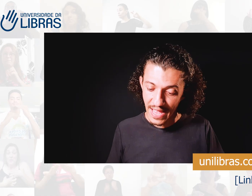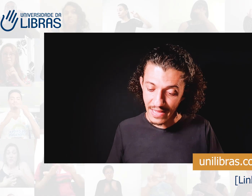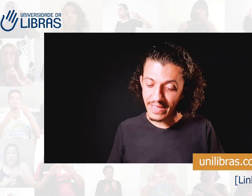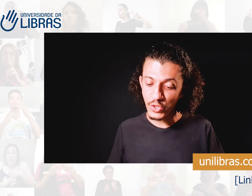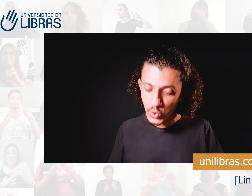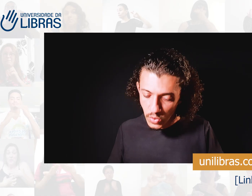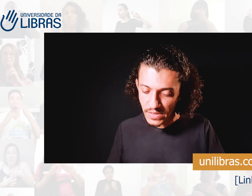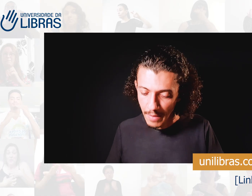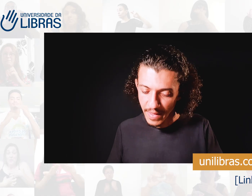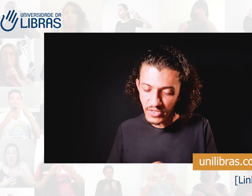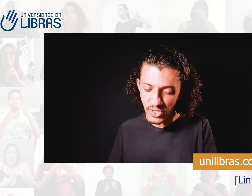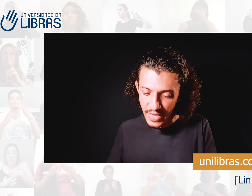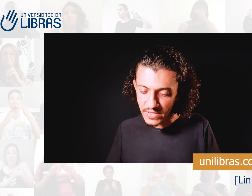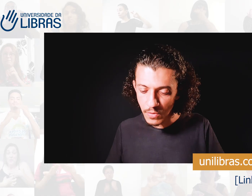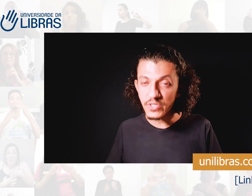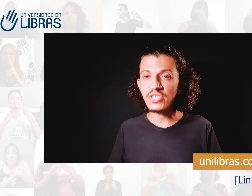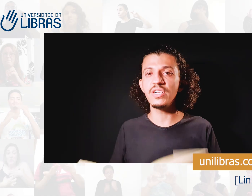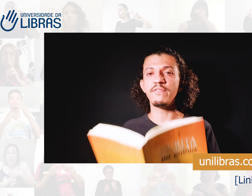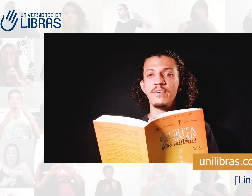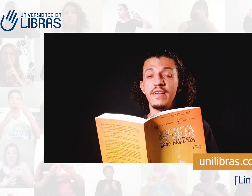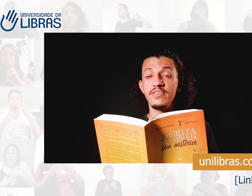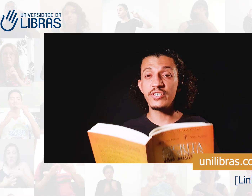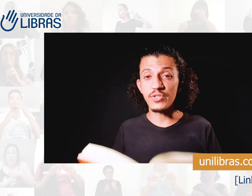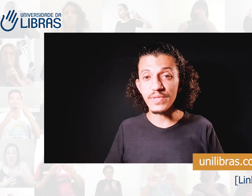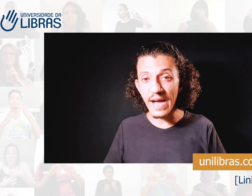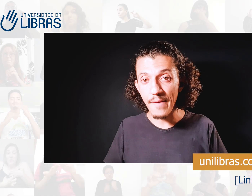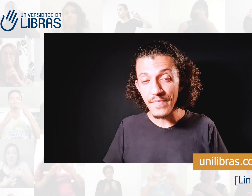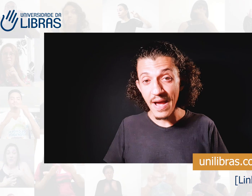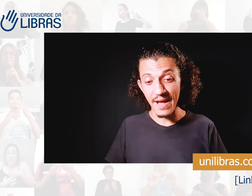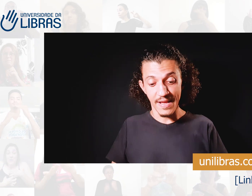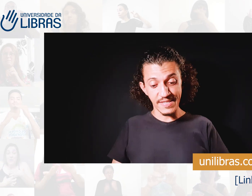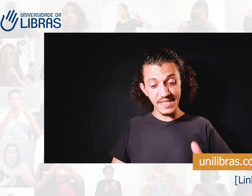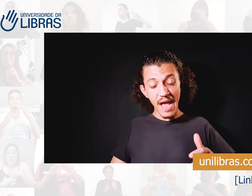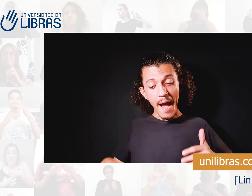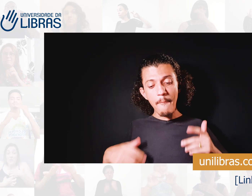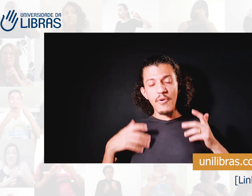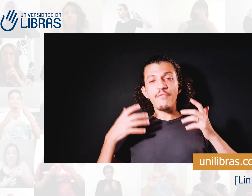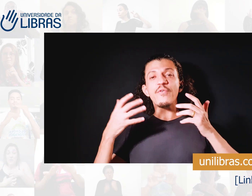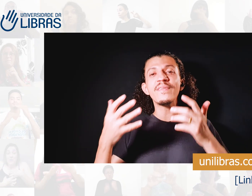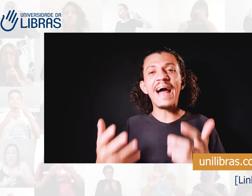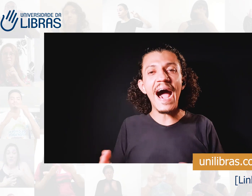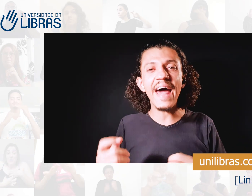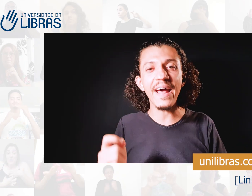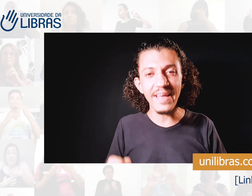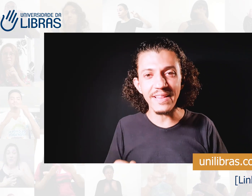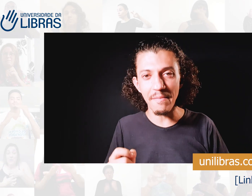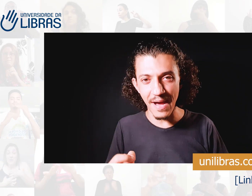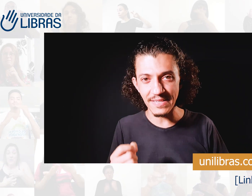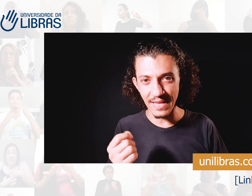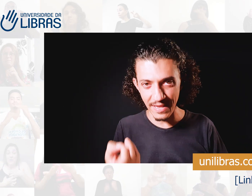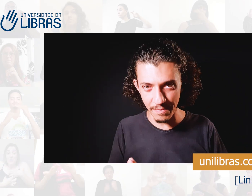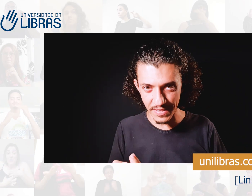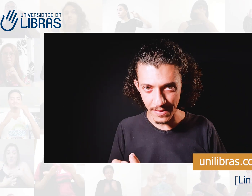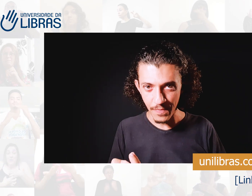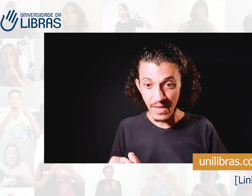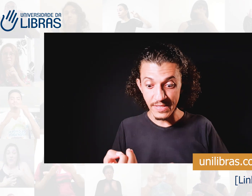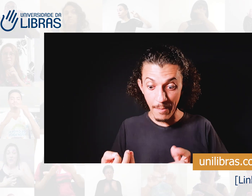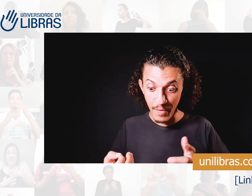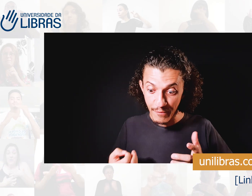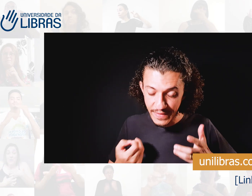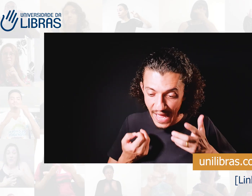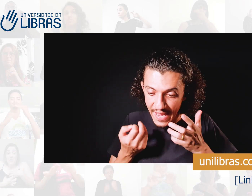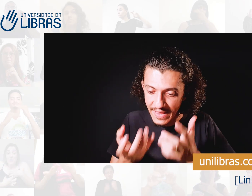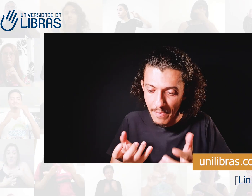Mistérios, ele tem justamente esse objetivo, de te ajudar a se aprofundar ainda mais na Libras,